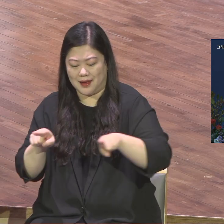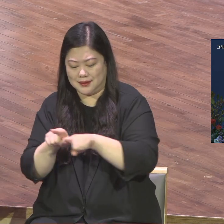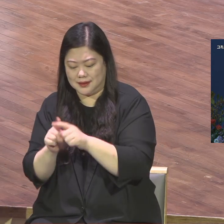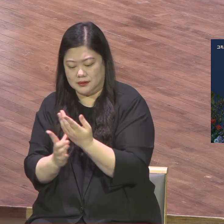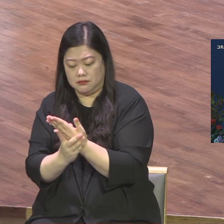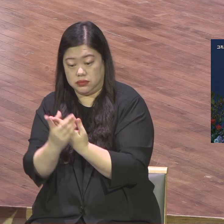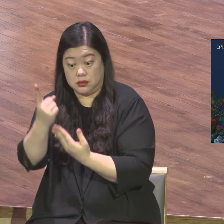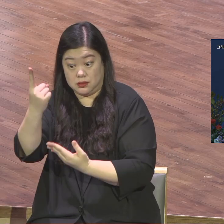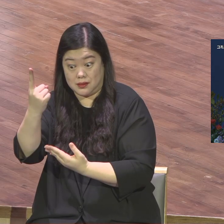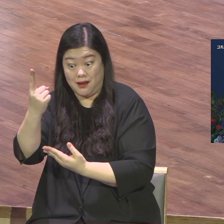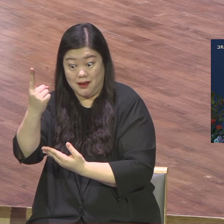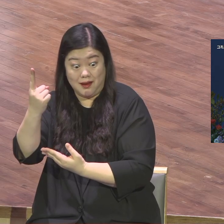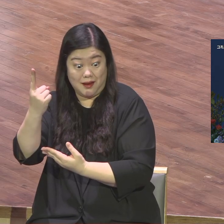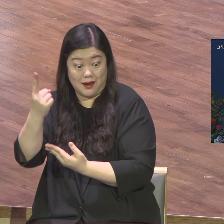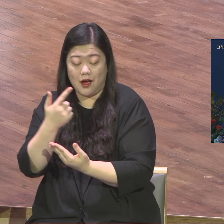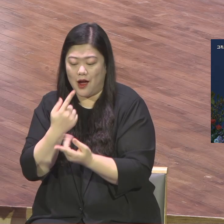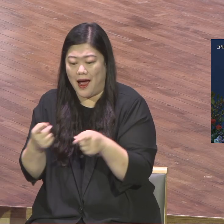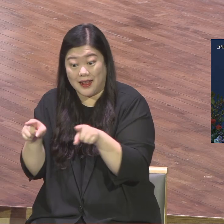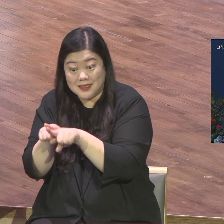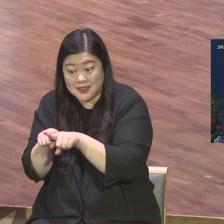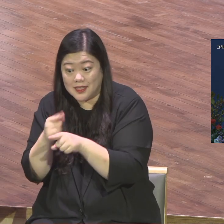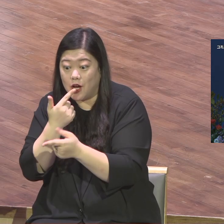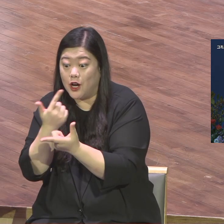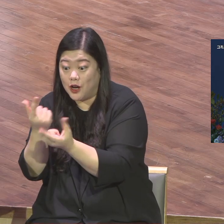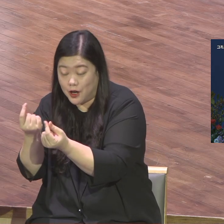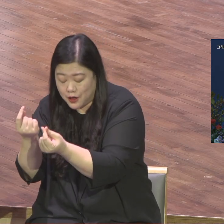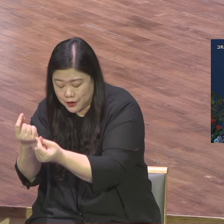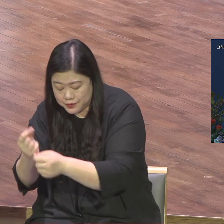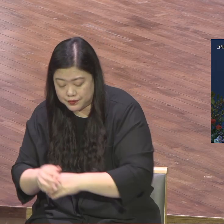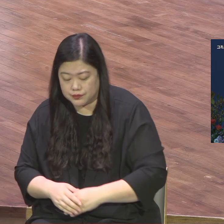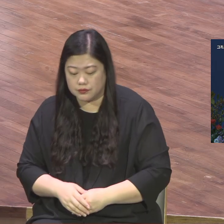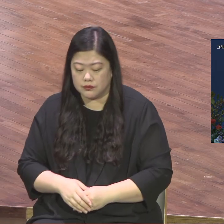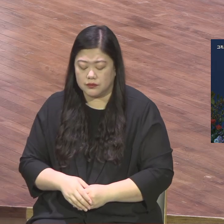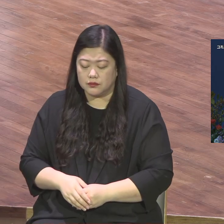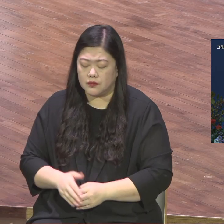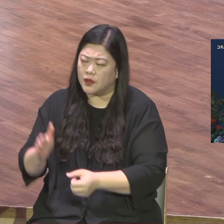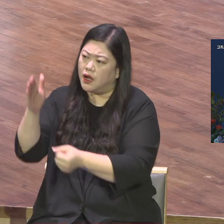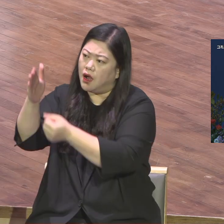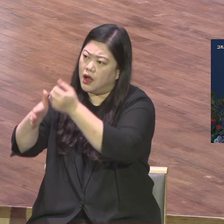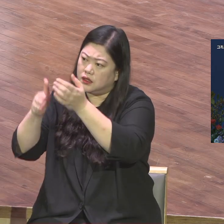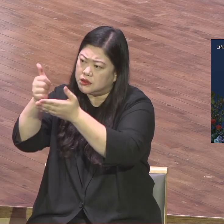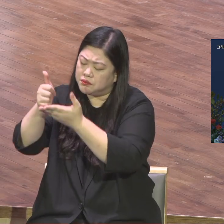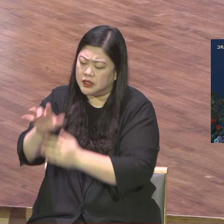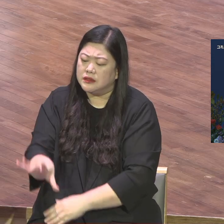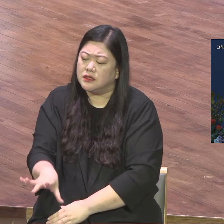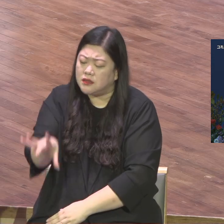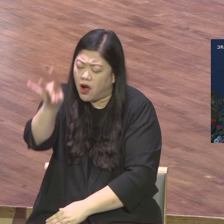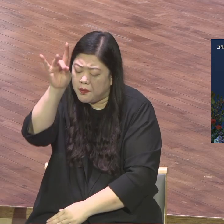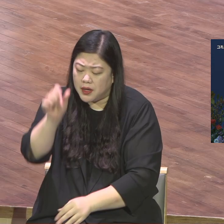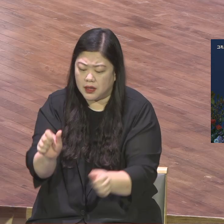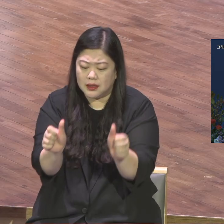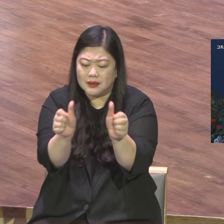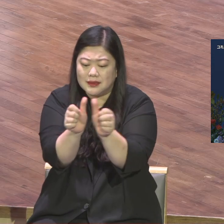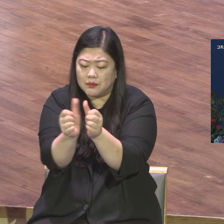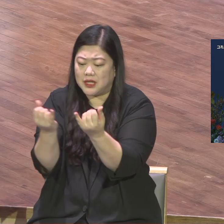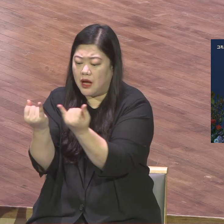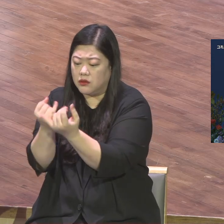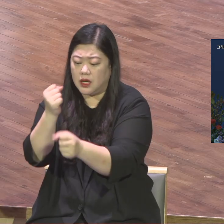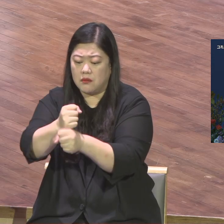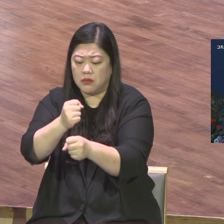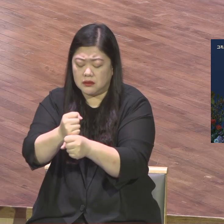보았습니다. 하나님께서 왜 가정과 교회를 세우셨는가? 가정과 교회, 이